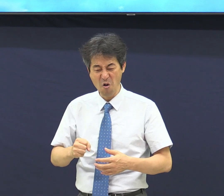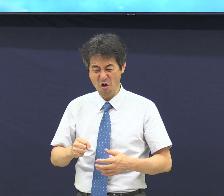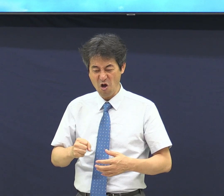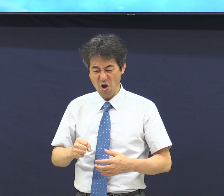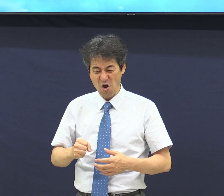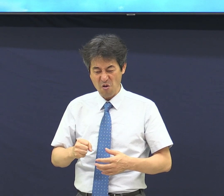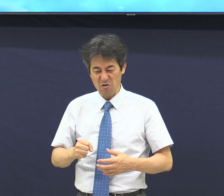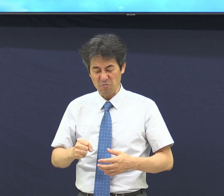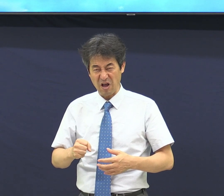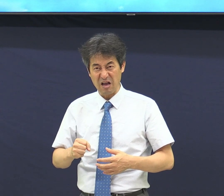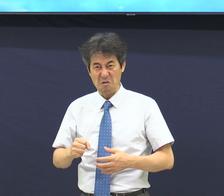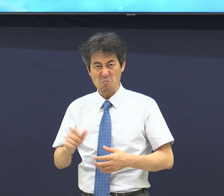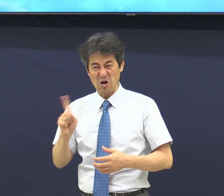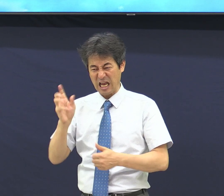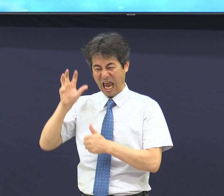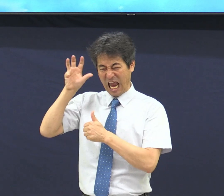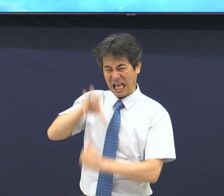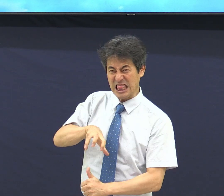운명론에 갇혀서